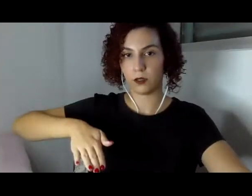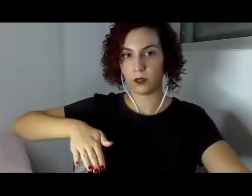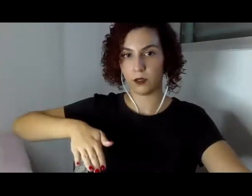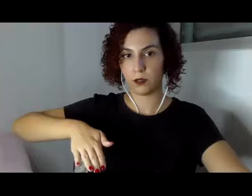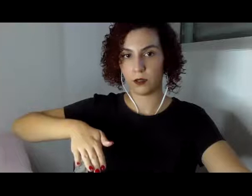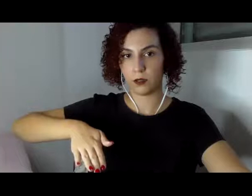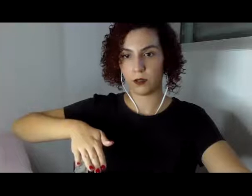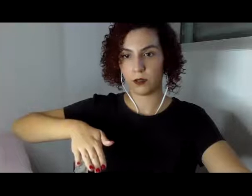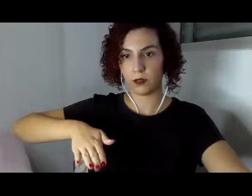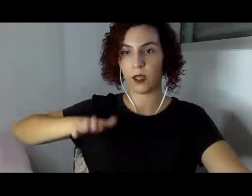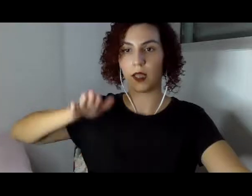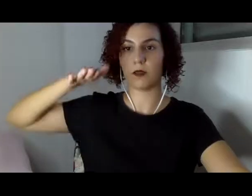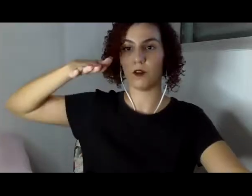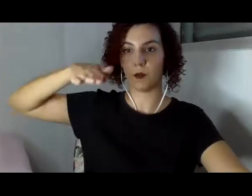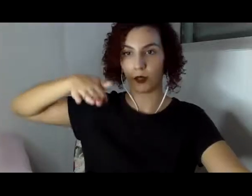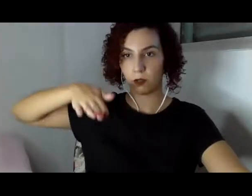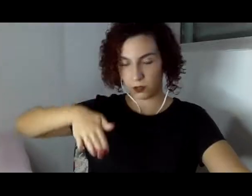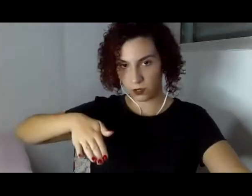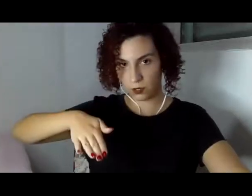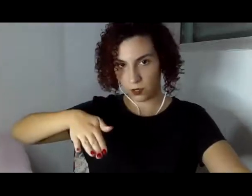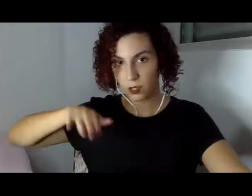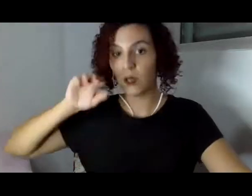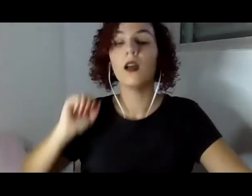Tarde. Tem esse movimento.